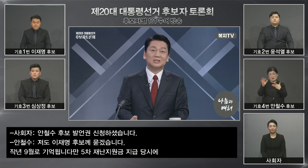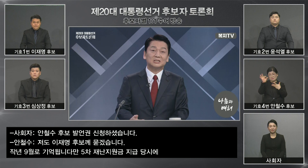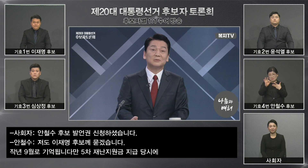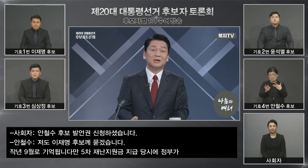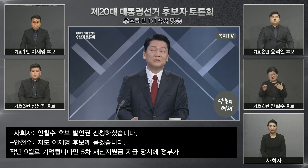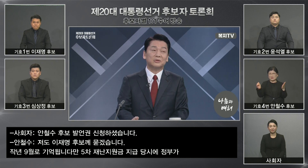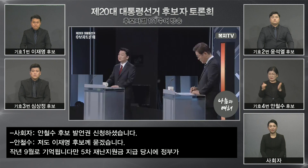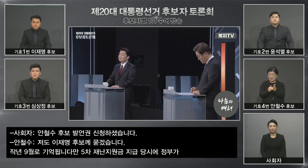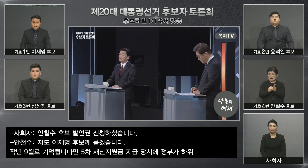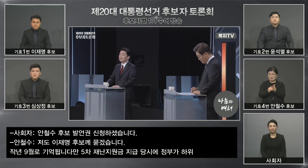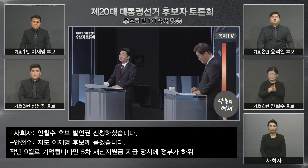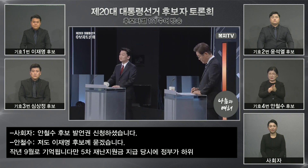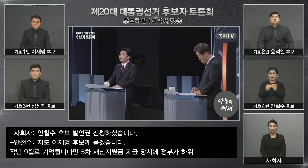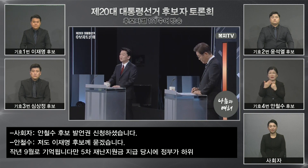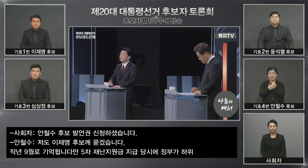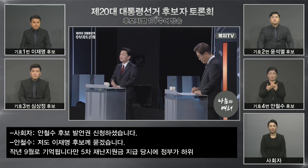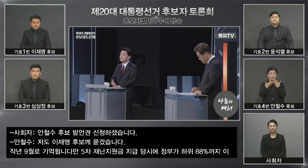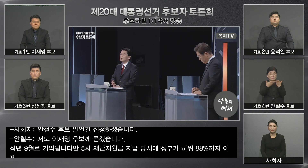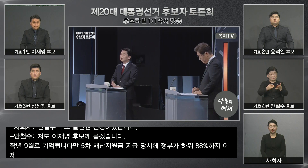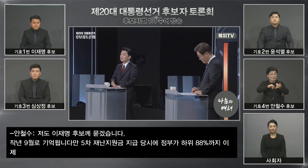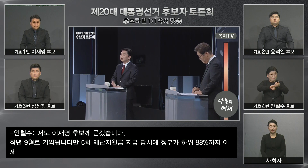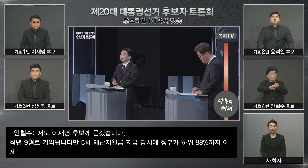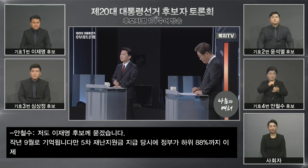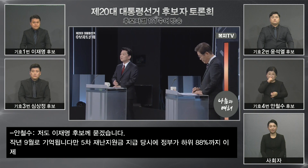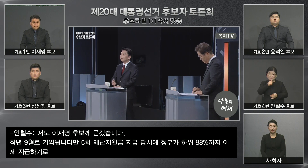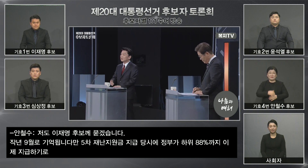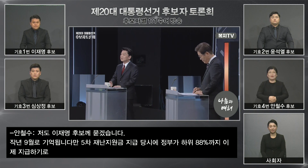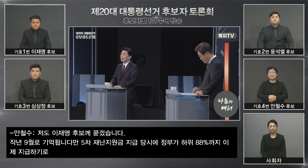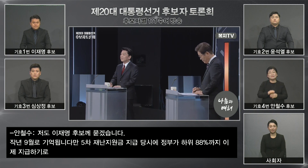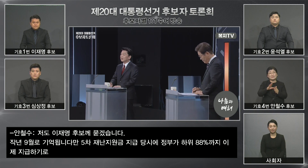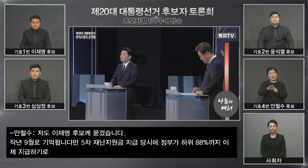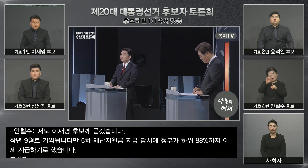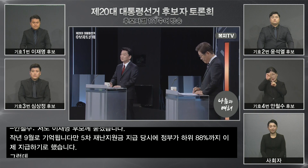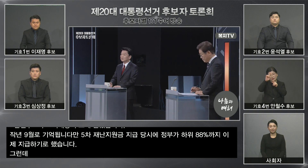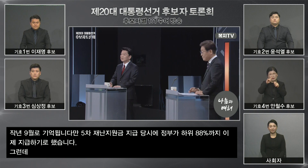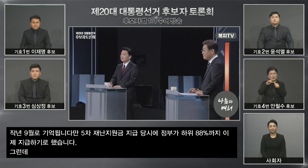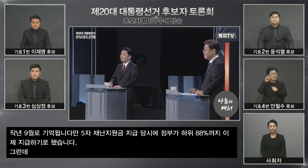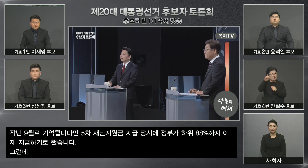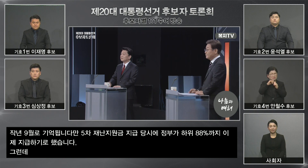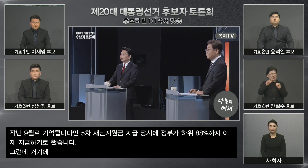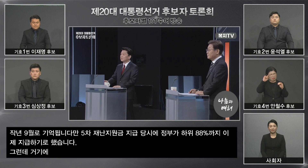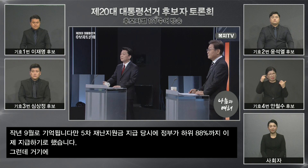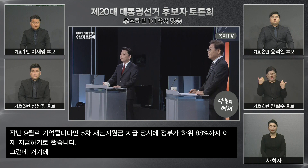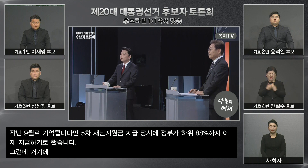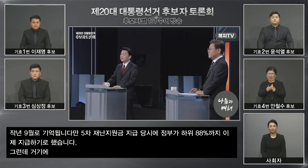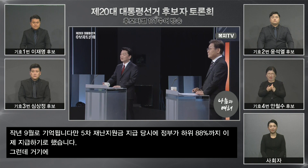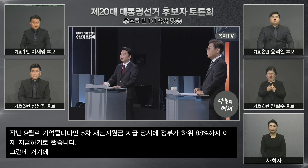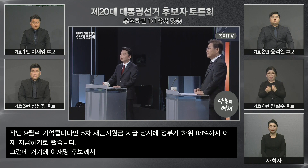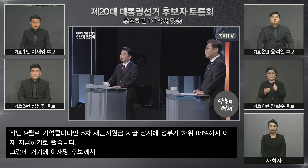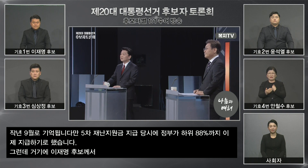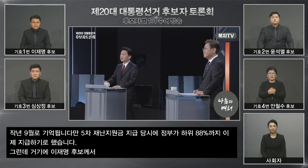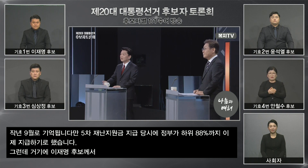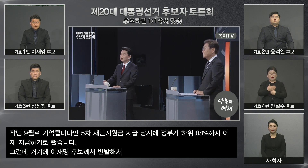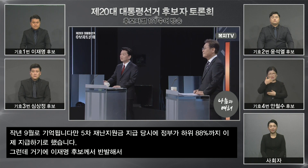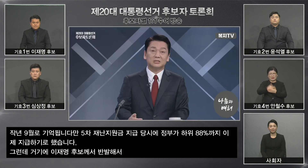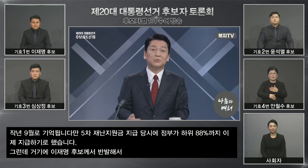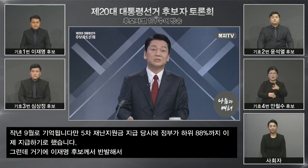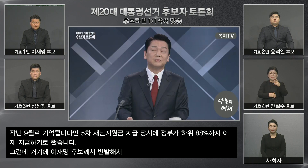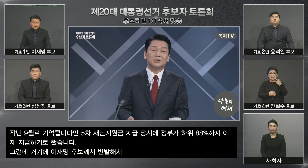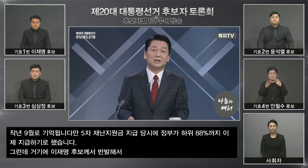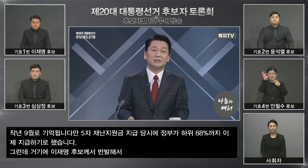88%까지 이제 지급하기로 했습니다. 그런데 거기에 이제 이재명 후보께서 반발해서 나머지 12%까지